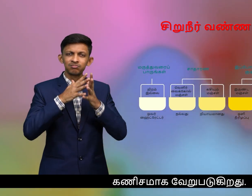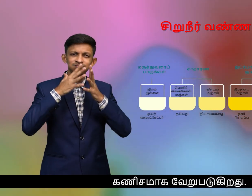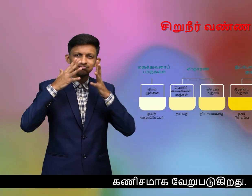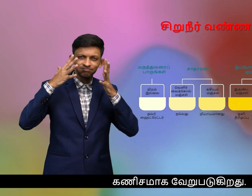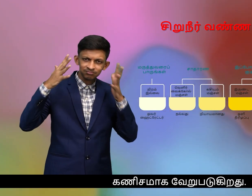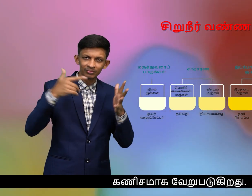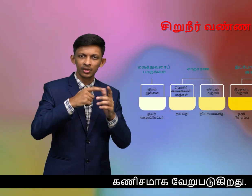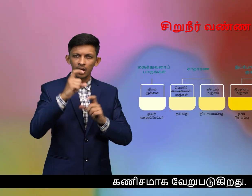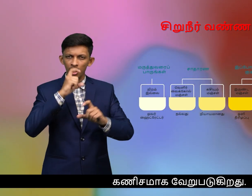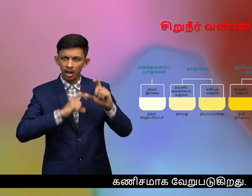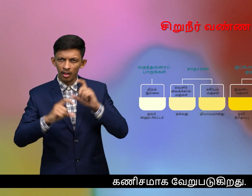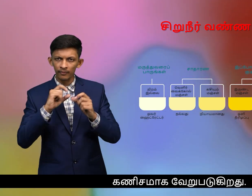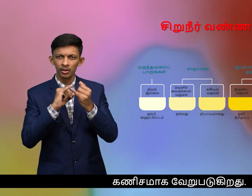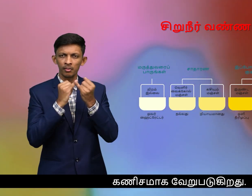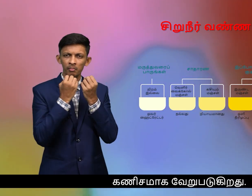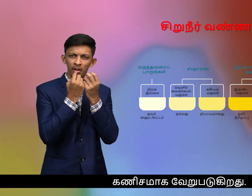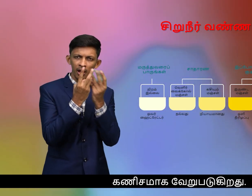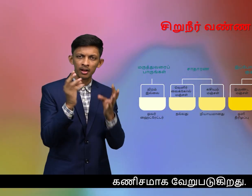கணிசமாக வேறுபடுகிறது.